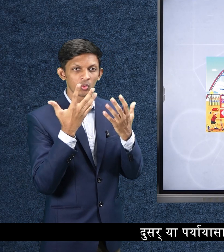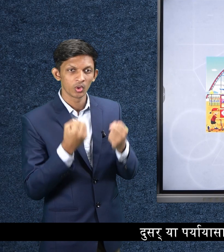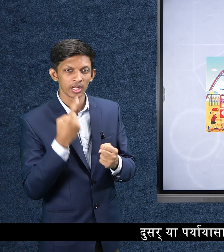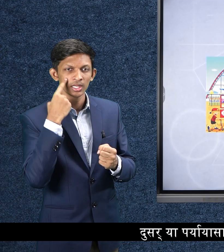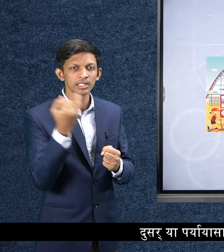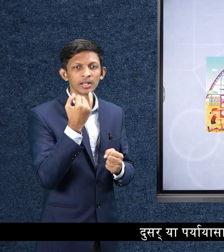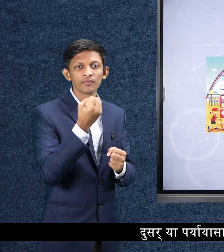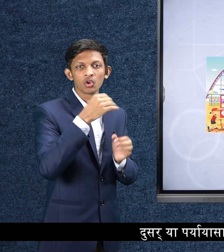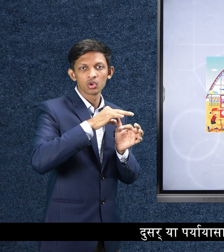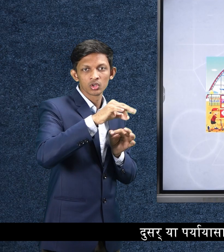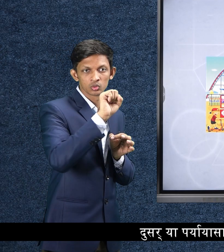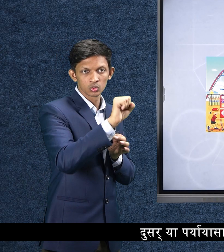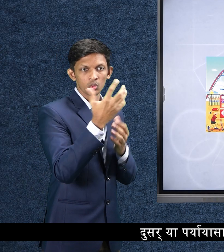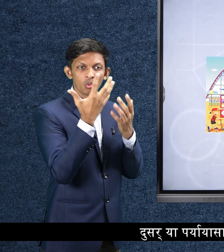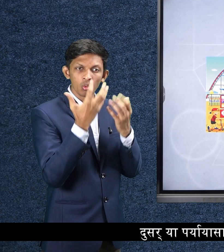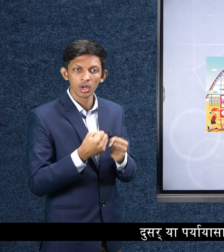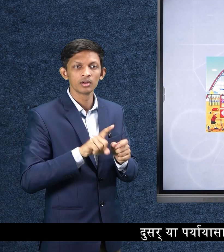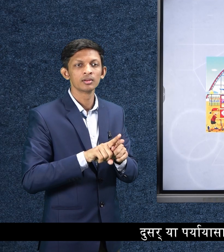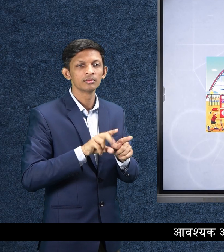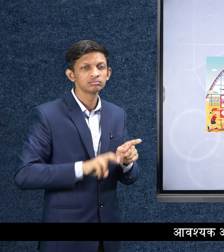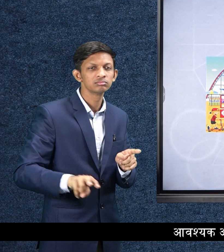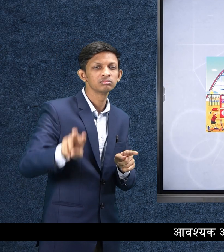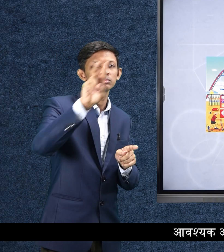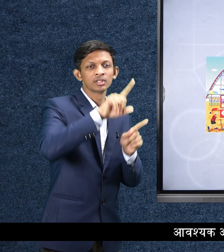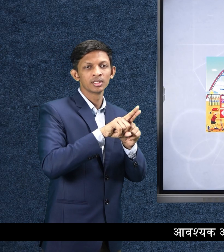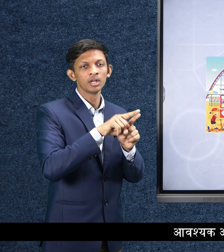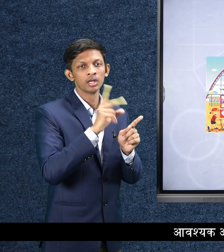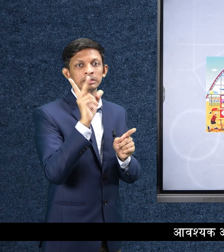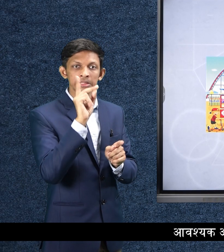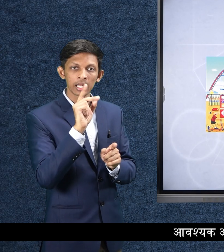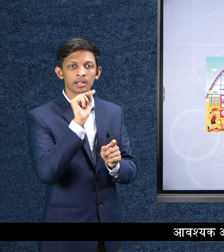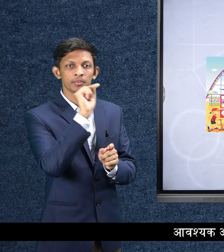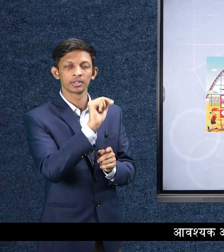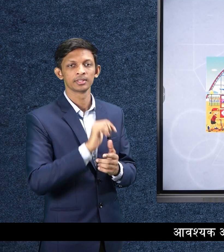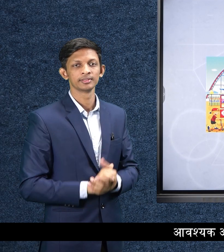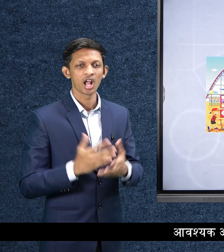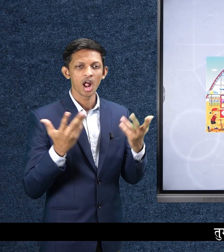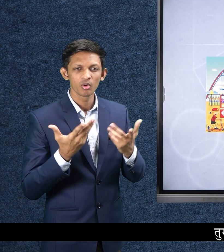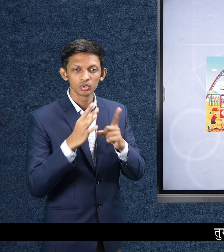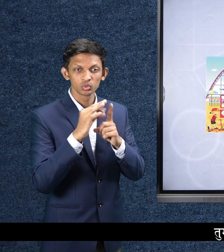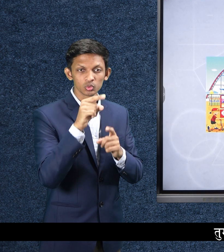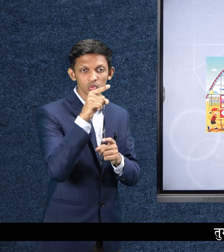दुसऱ्या पर्यायासाठी आपल्याला प्रवास करण्यासाठी आवश्यक अंतर शोधणे आवश्यक आहे. तुम्ही ते कसे